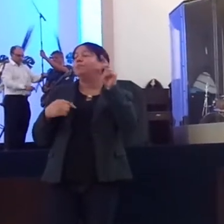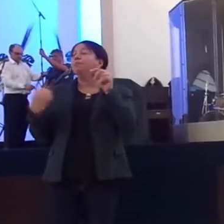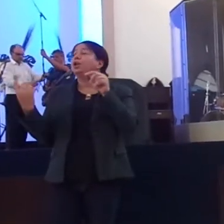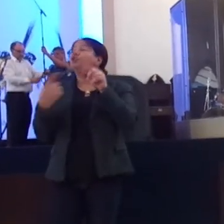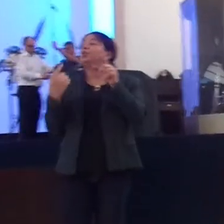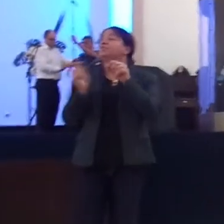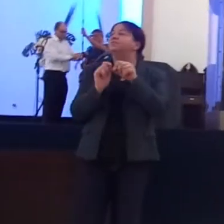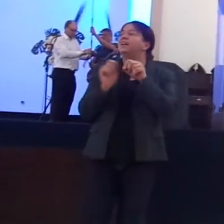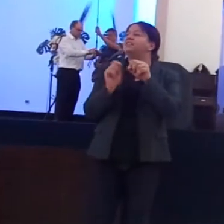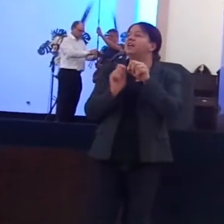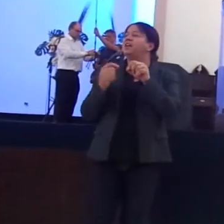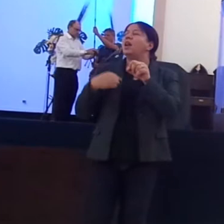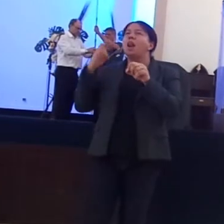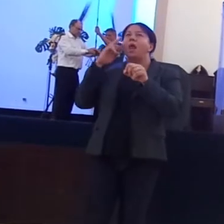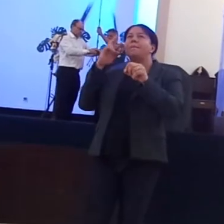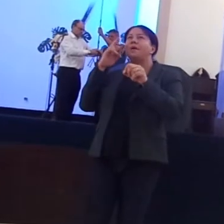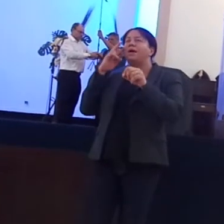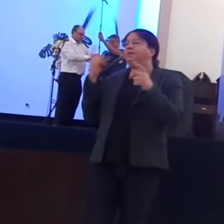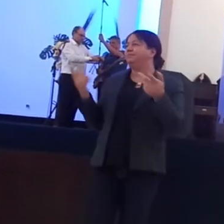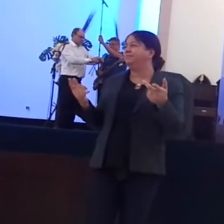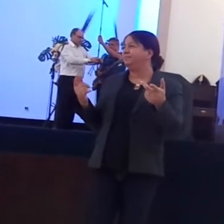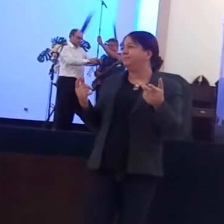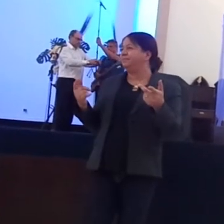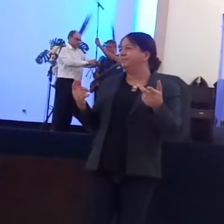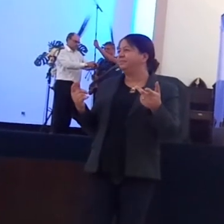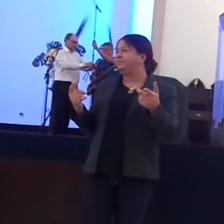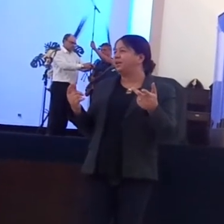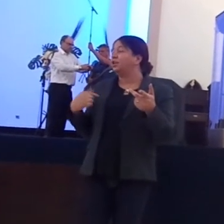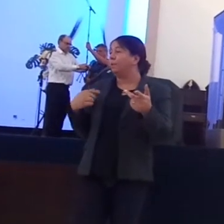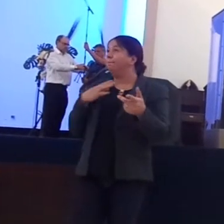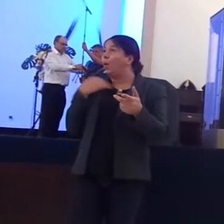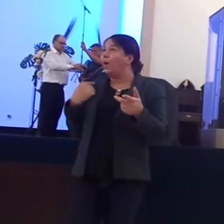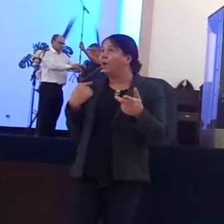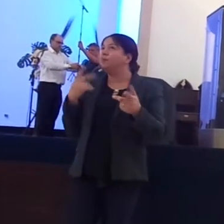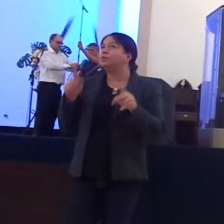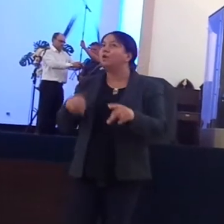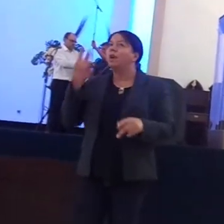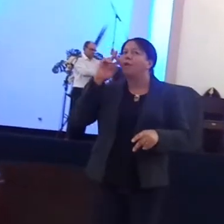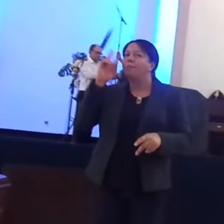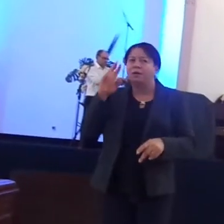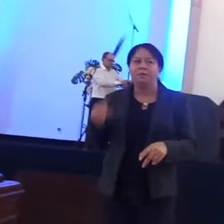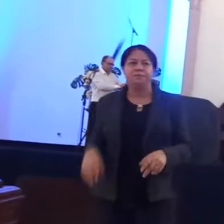legado, por aquilo que a gente fez de melhor.